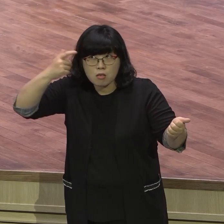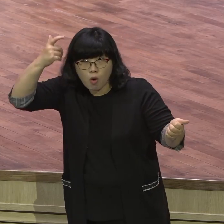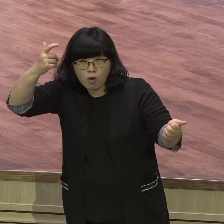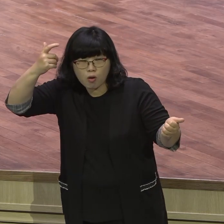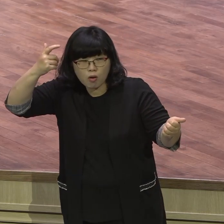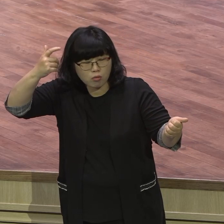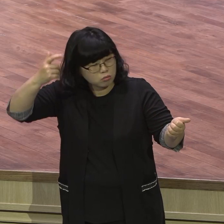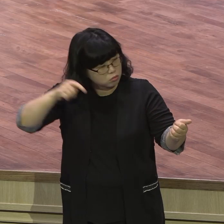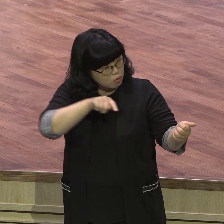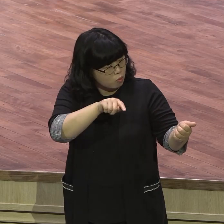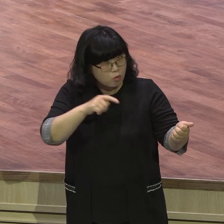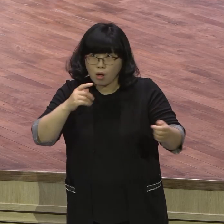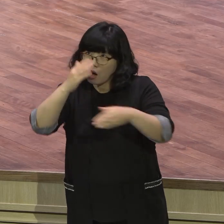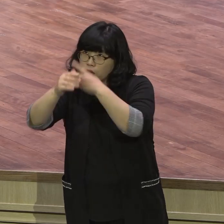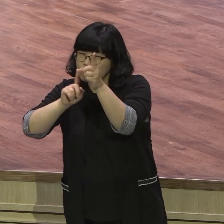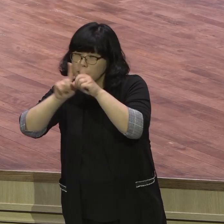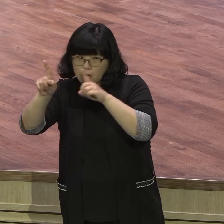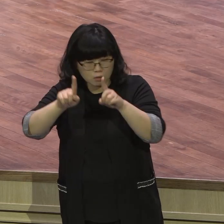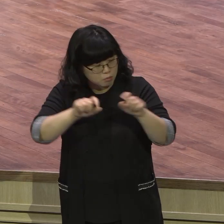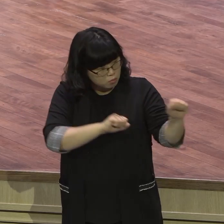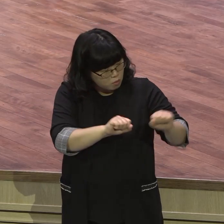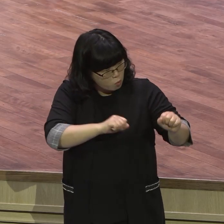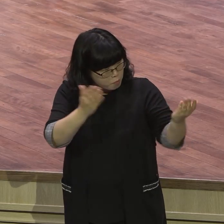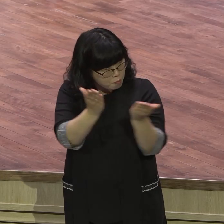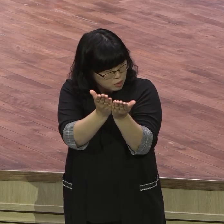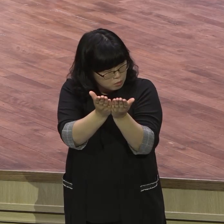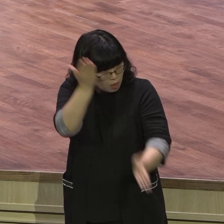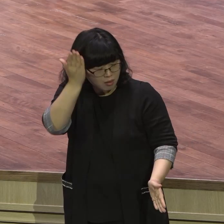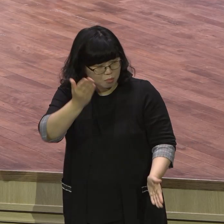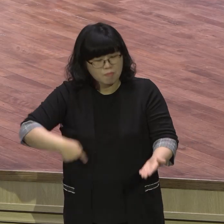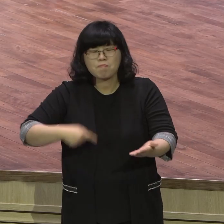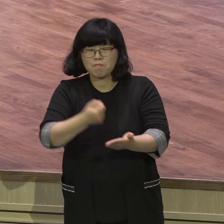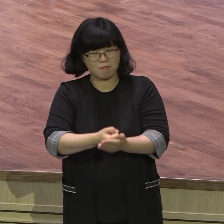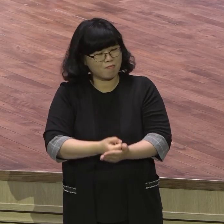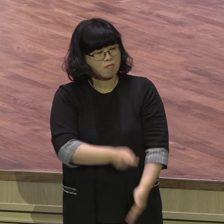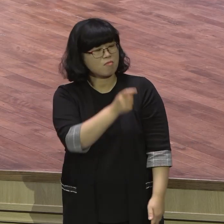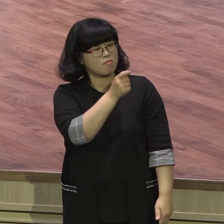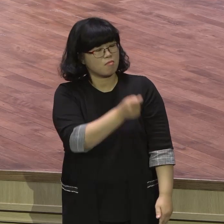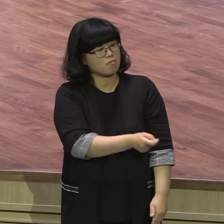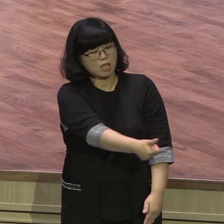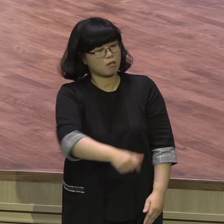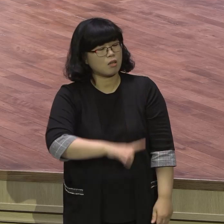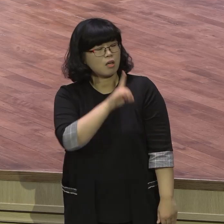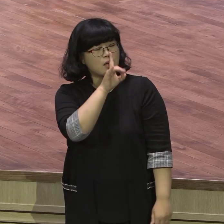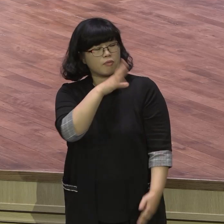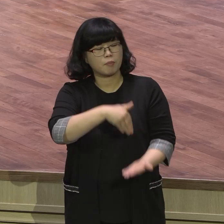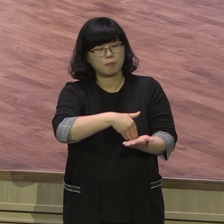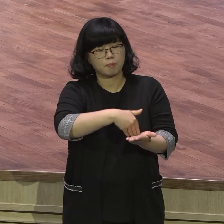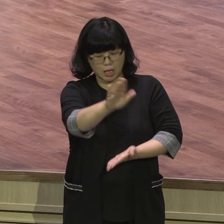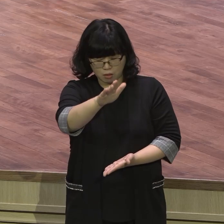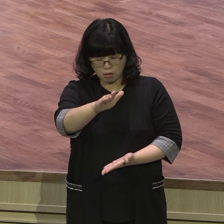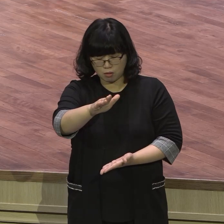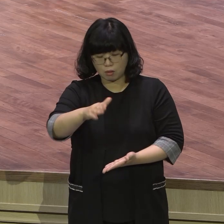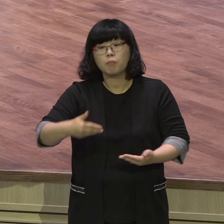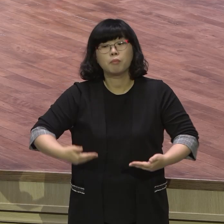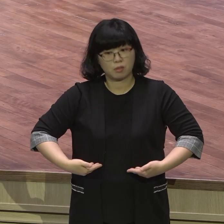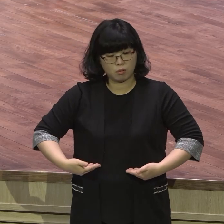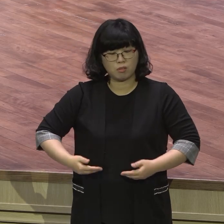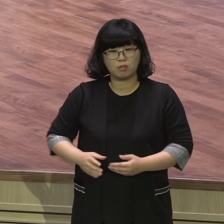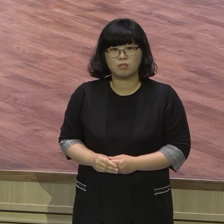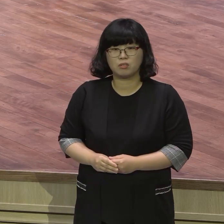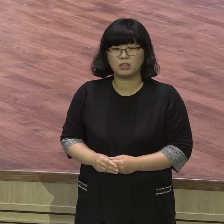뭐라고 했습니까 참으로 복된 자의 모습이다 이런 사람